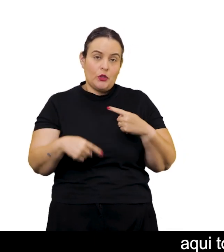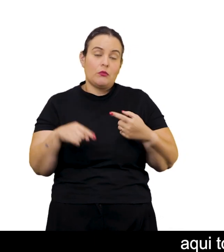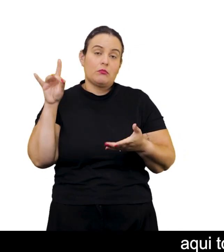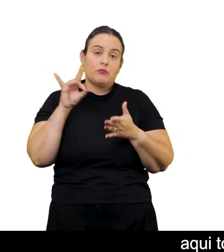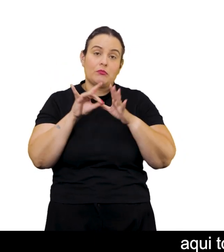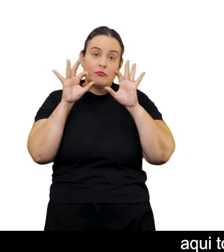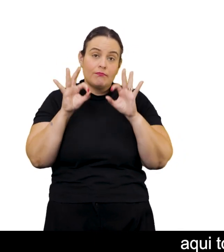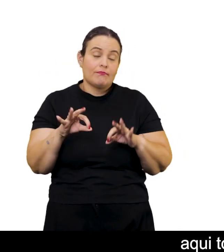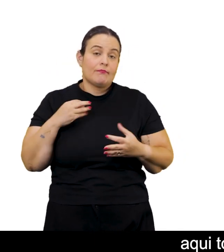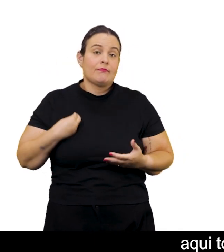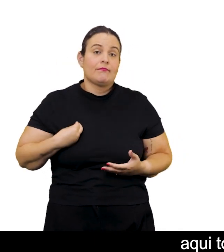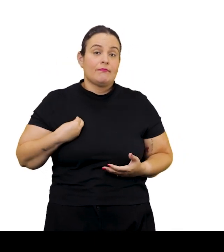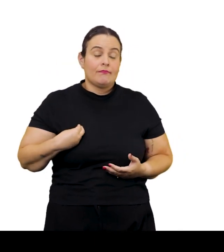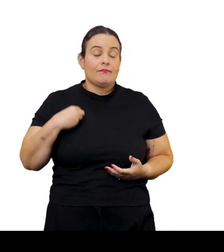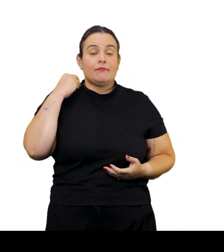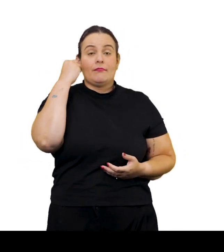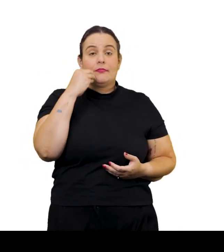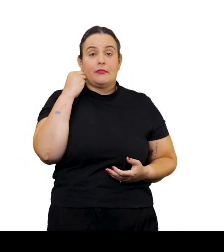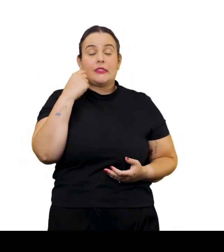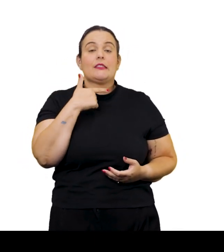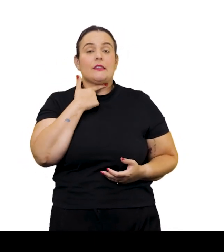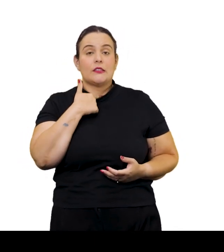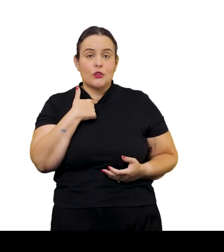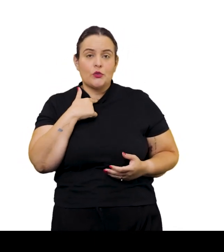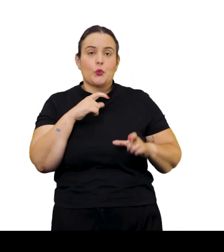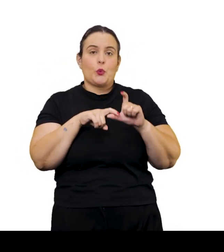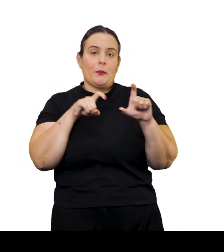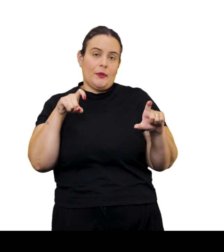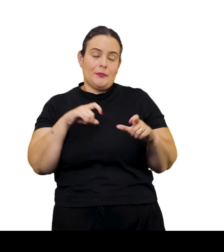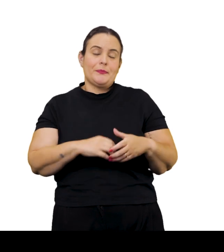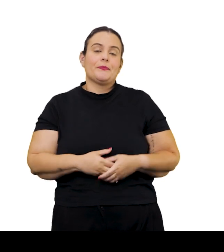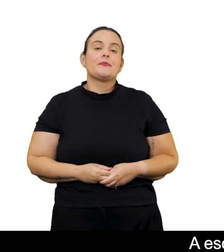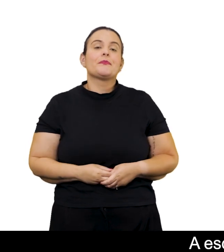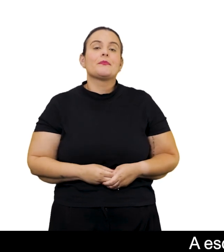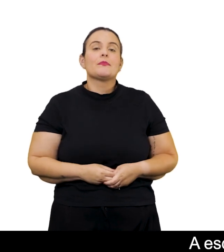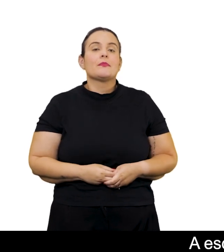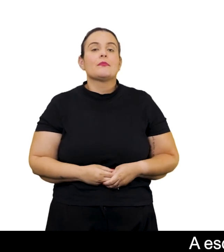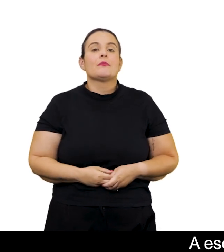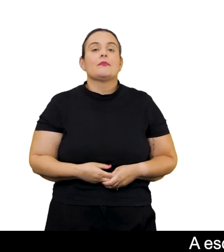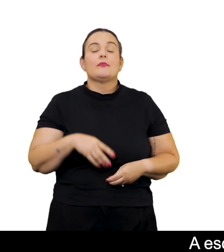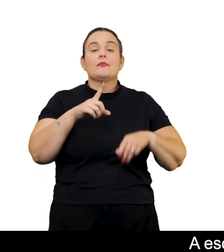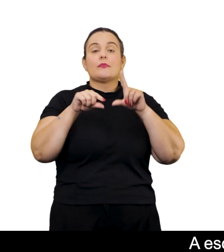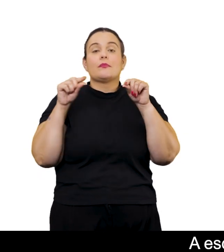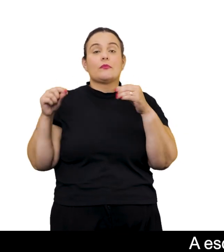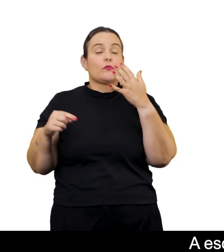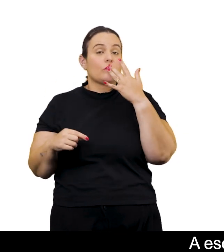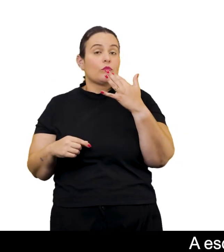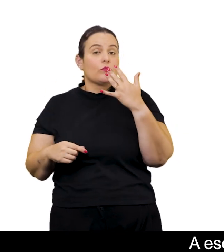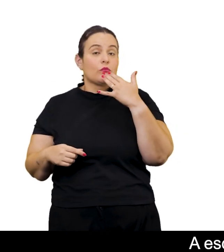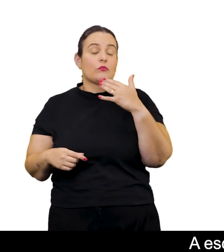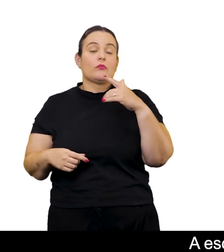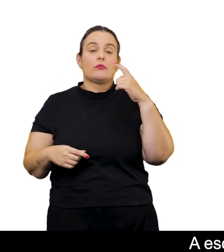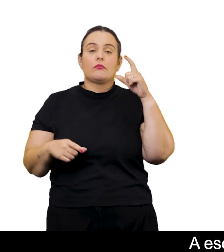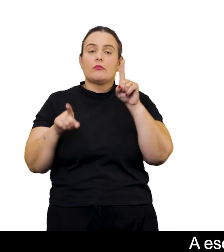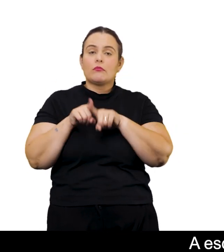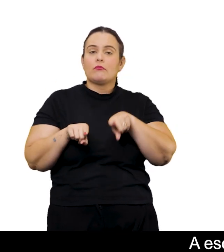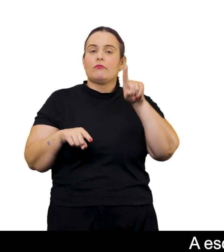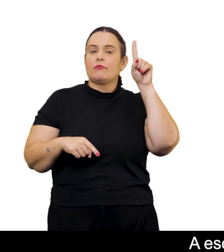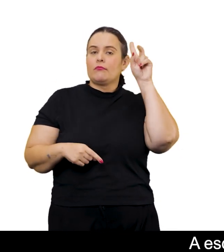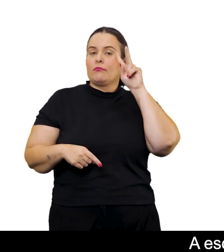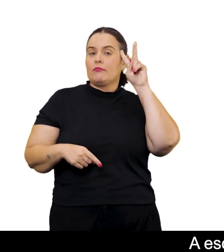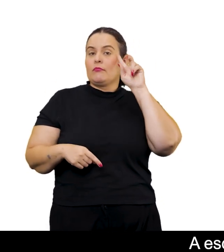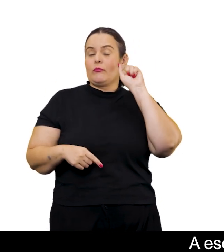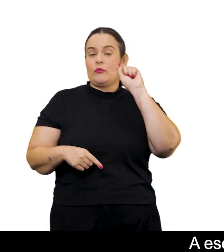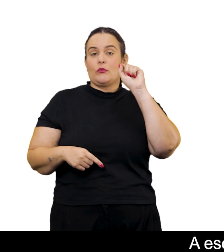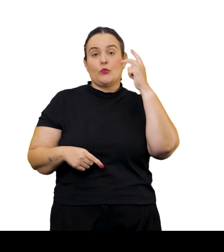de afirmação da existência, do desejo e da autonomia. A escolha de cores e formas também alude ao